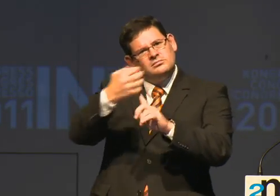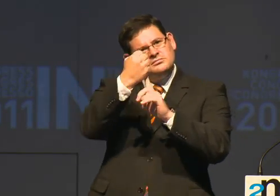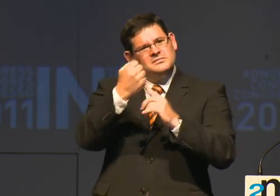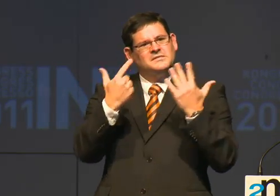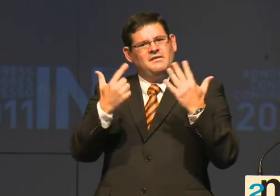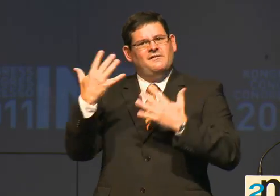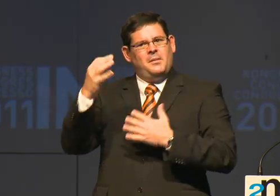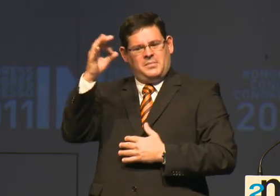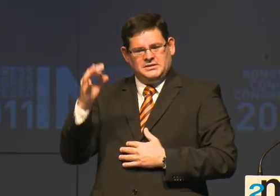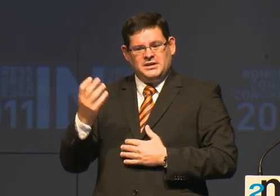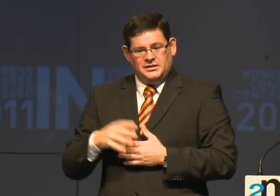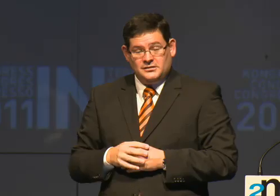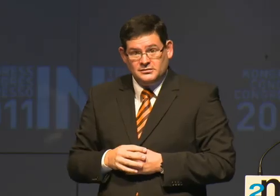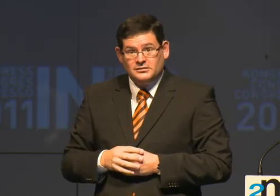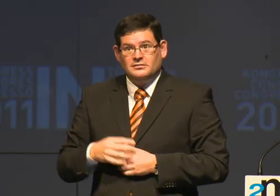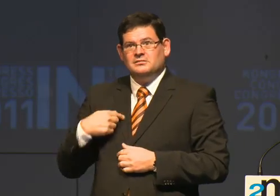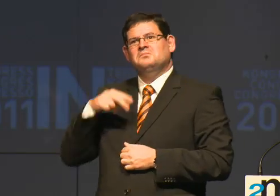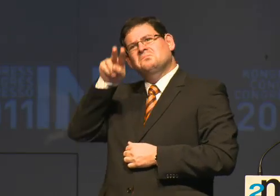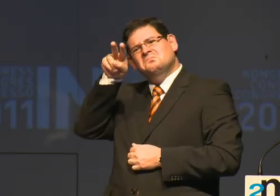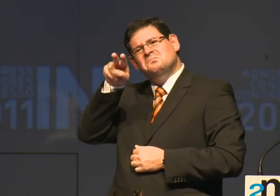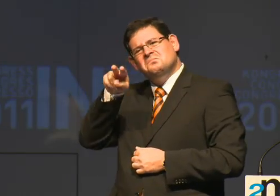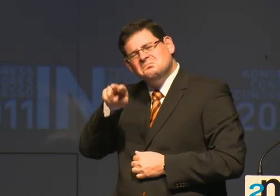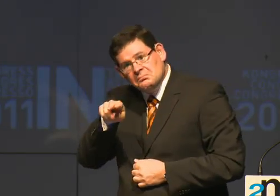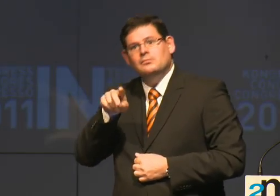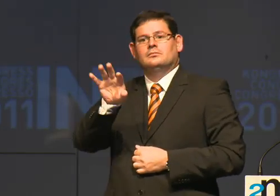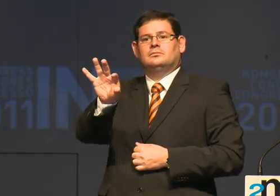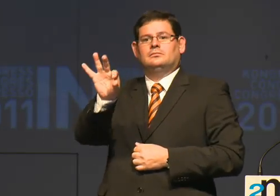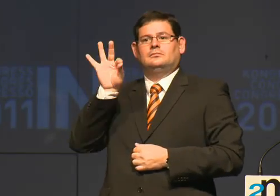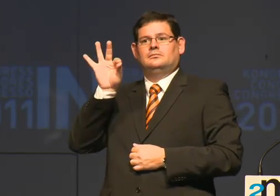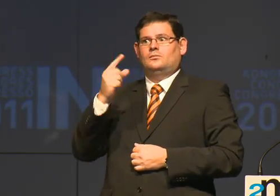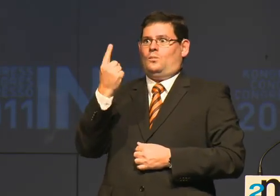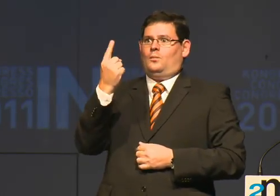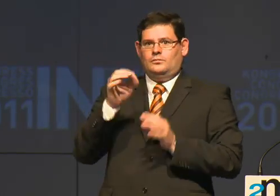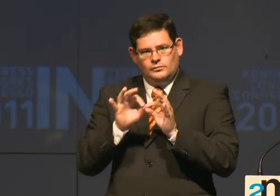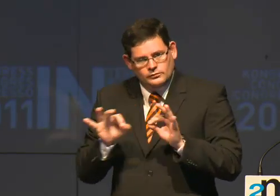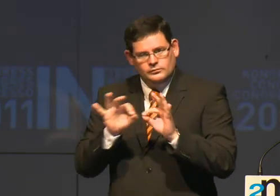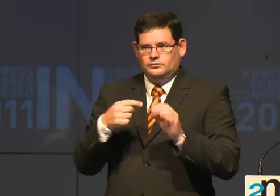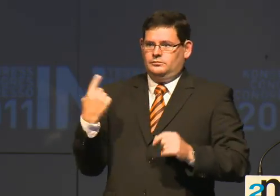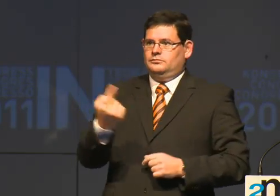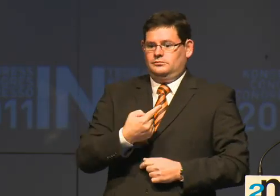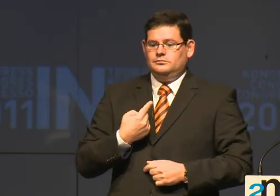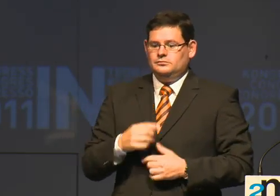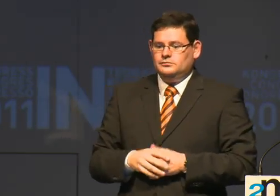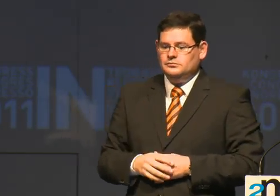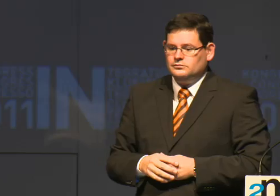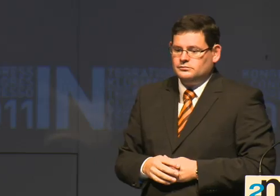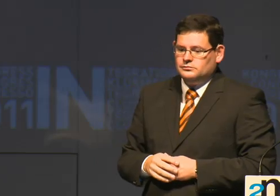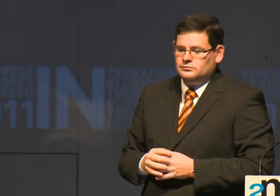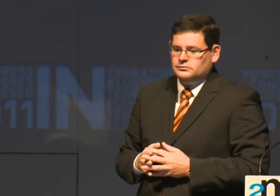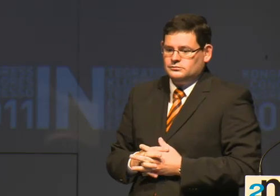Notre vision à 2020, je vous disais tout à l'heure qu'on voulait arriver à 75% comme objectif.